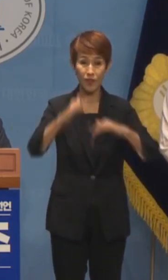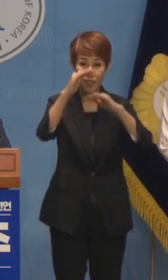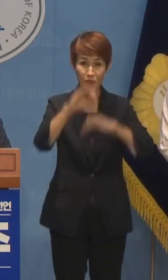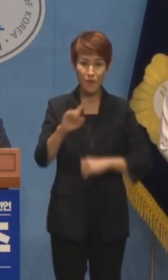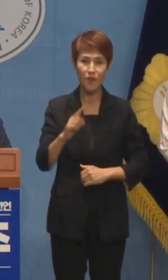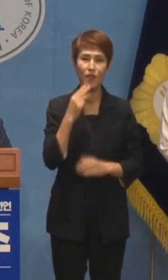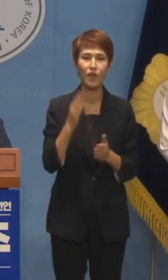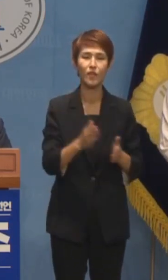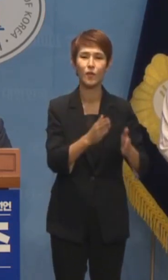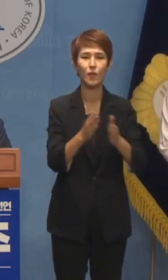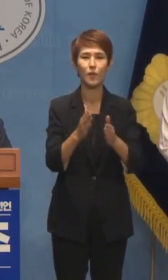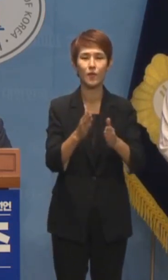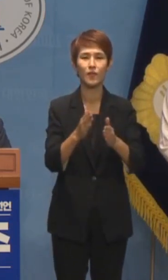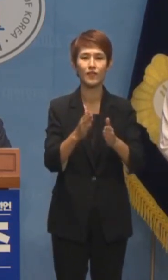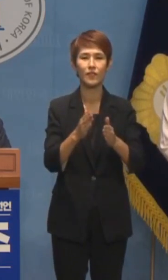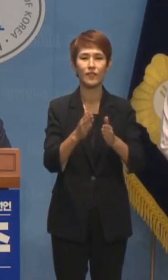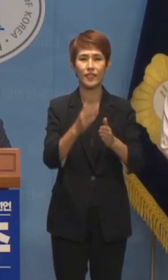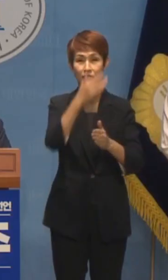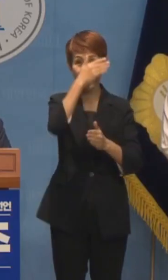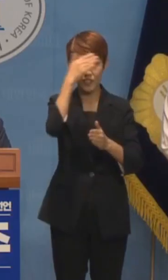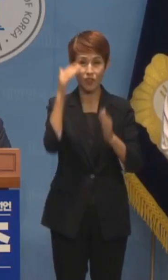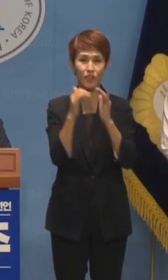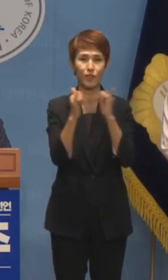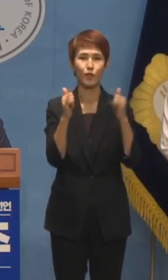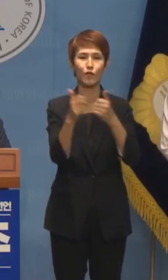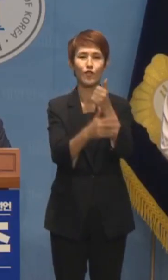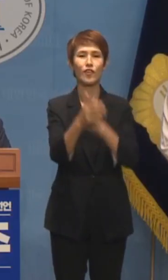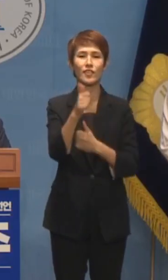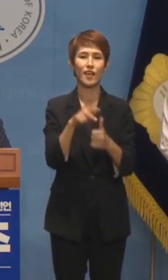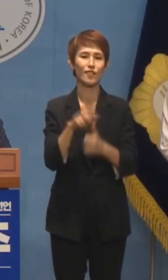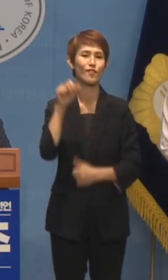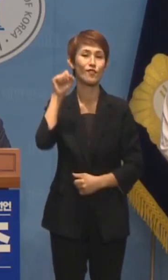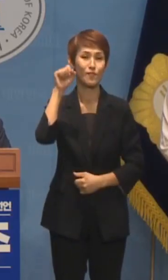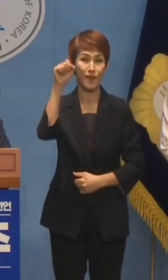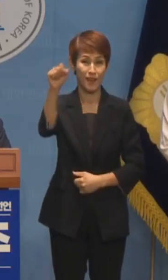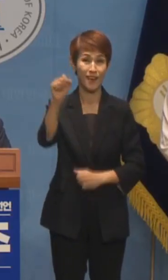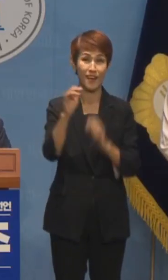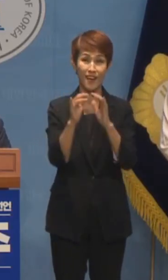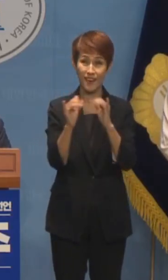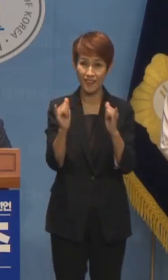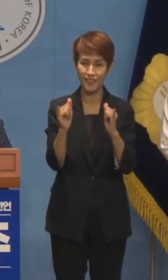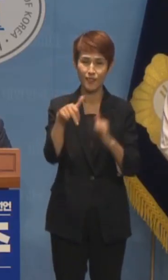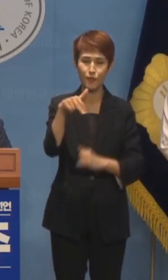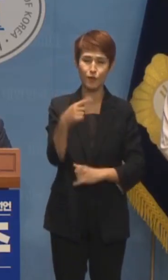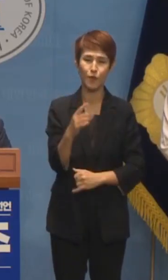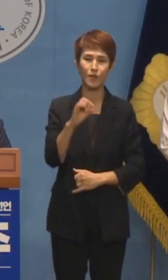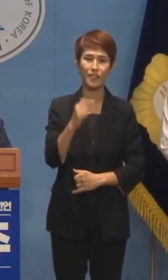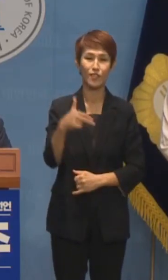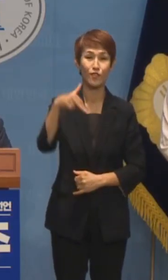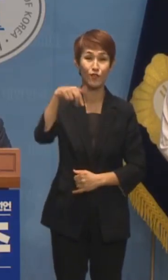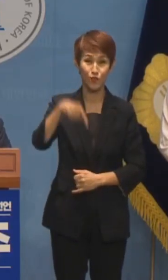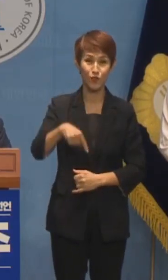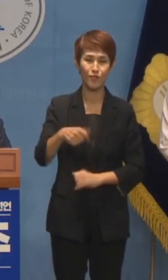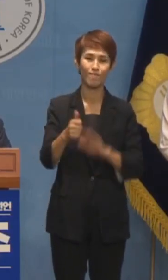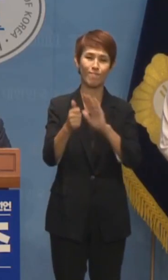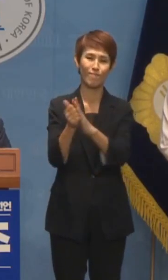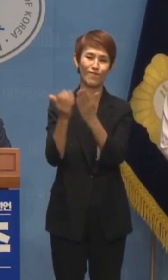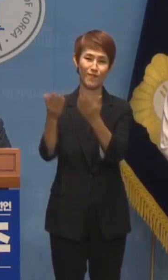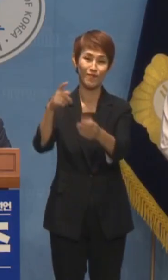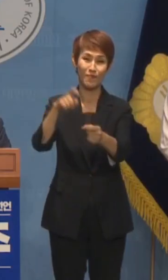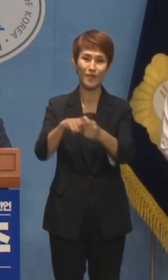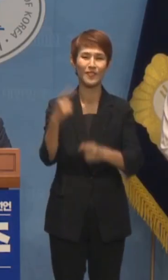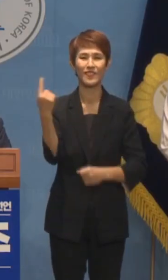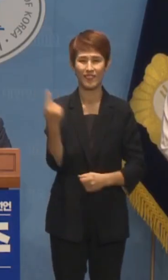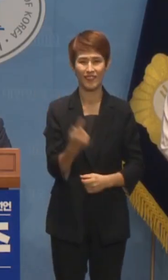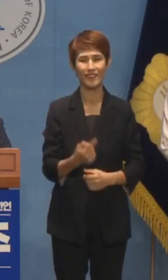경기도당 청년위원장에 출마하는 저희 시흥갑 청년위원 조은주 씨를 응원하기